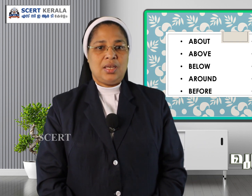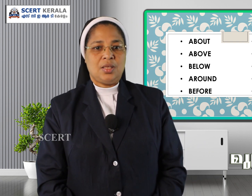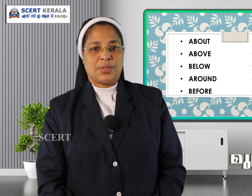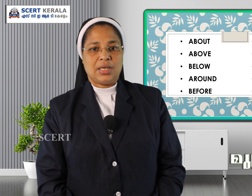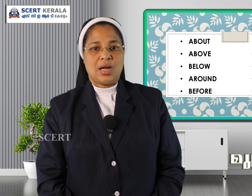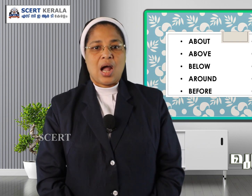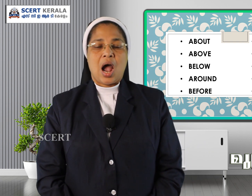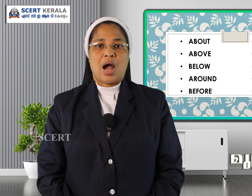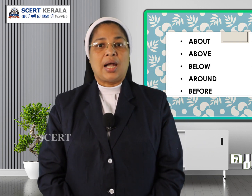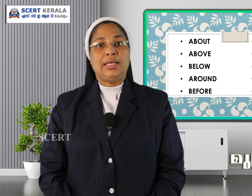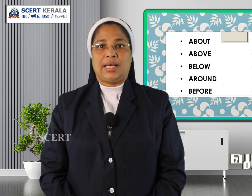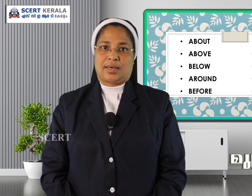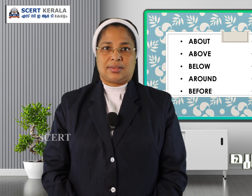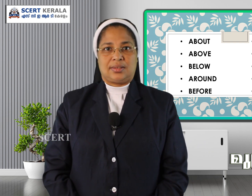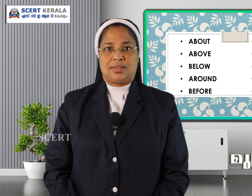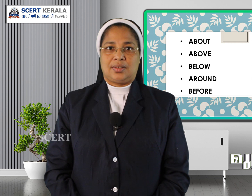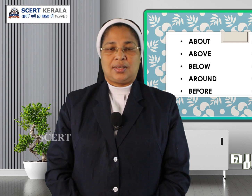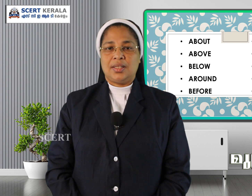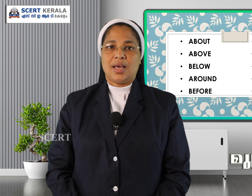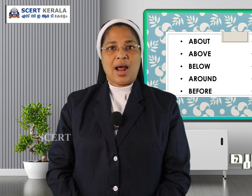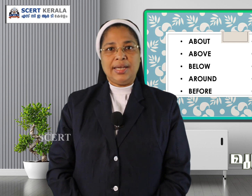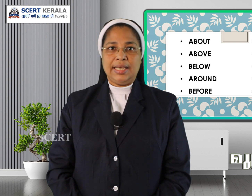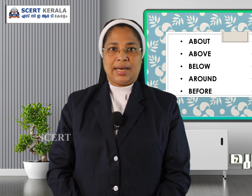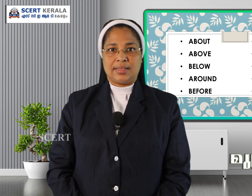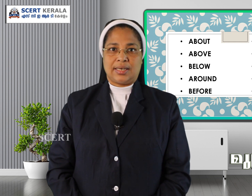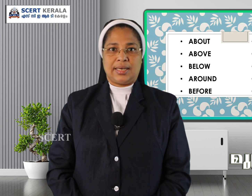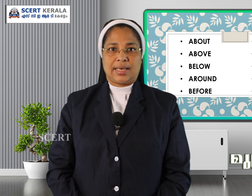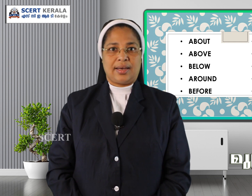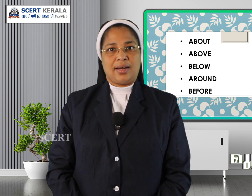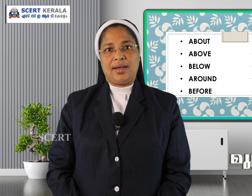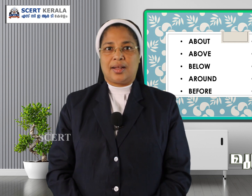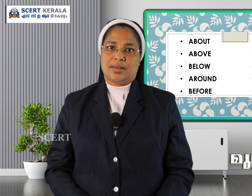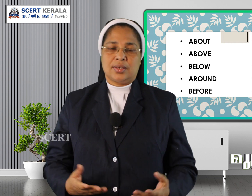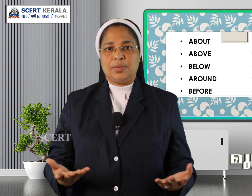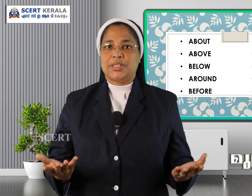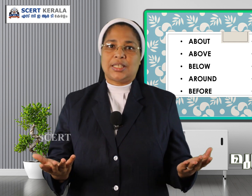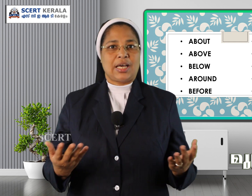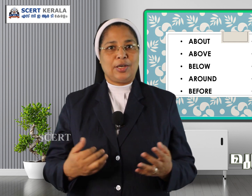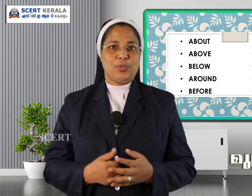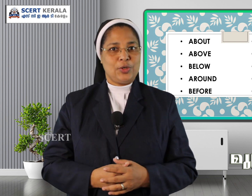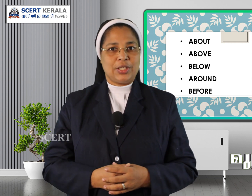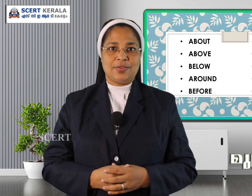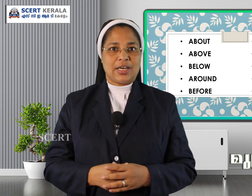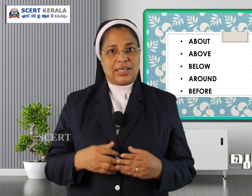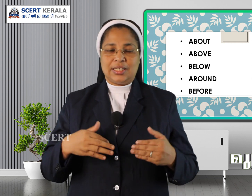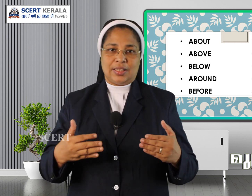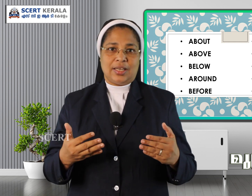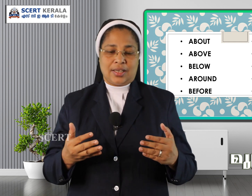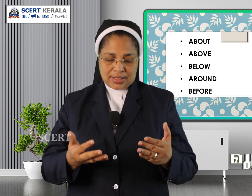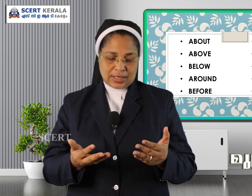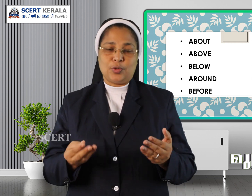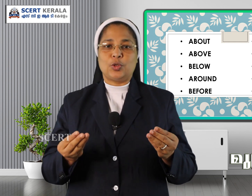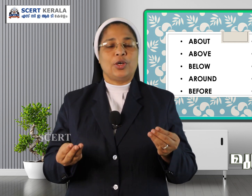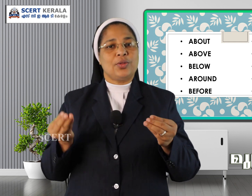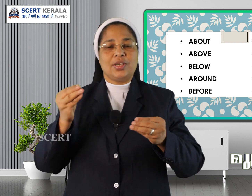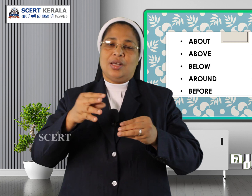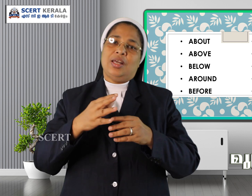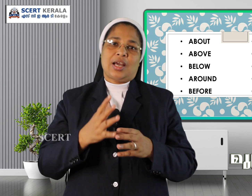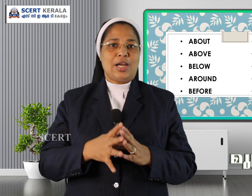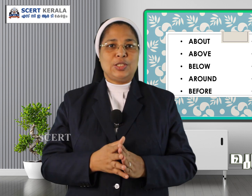നമുക്ക് അണ്ടർ, അതിൻ്റെ അടിയിലാണെന്ന് കാണിക്കാൻ, അണ്ടർ, അതൊക്കെ നമ്മൾ സാധാരണ ഉപയോഗിക്കുന്ന വാക്കാണ്, എന്നാലും ഒന്നുകൂടെ ഒന്ന് കാണിച്ചു